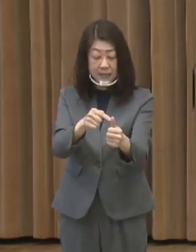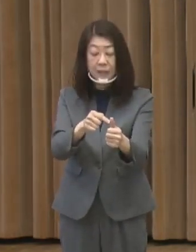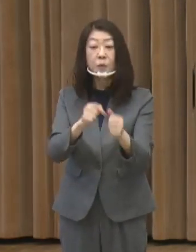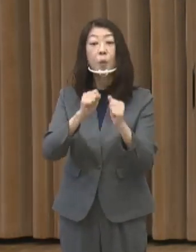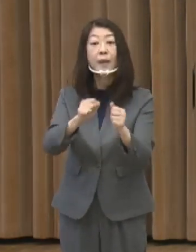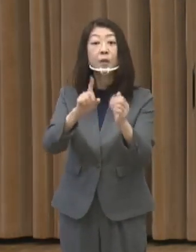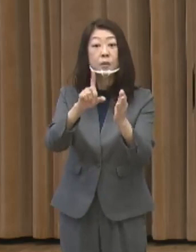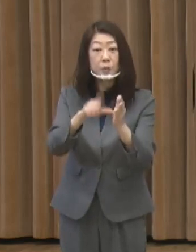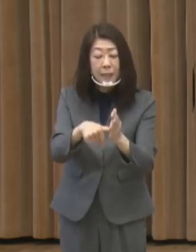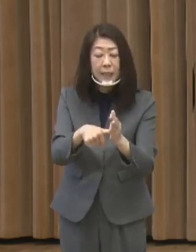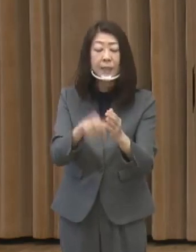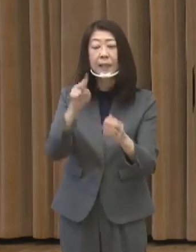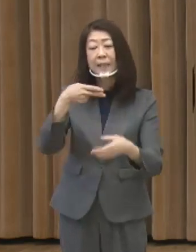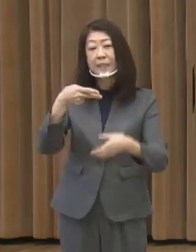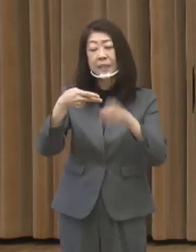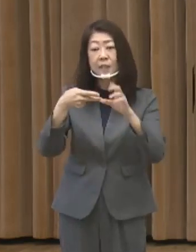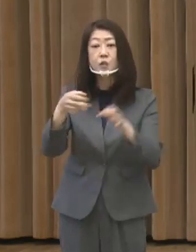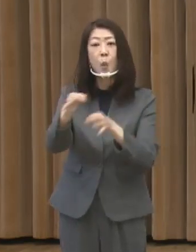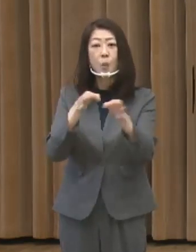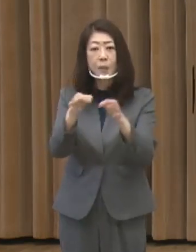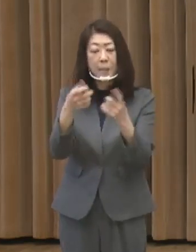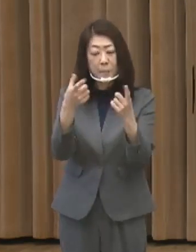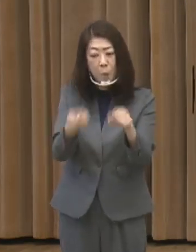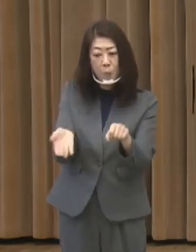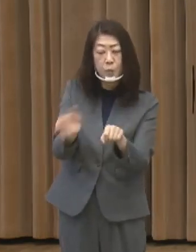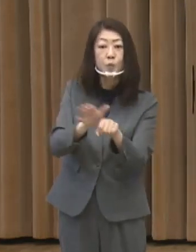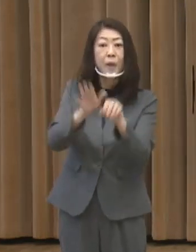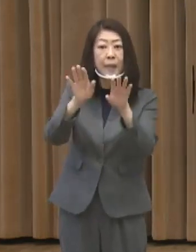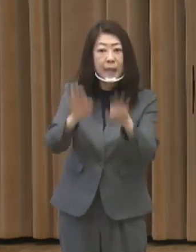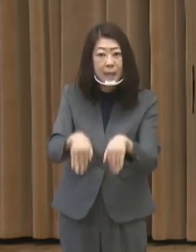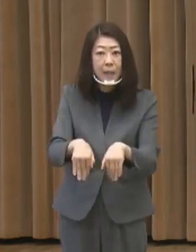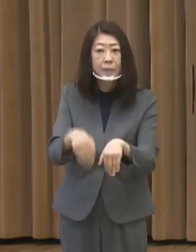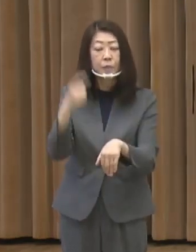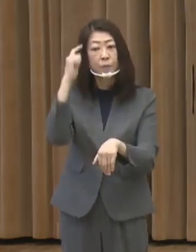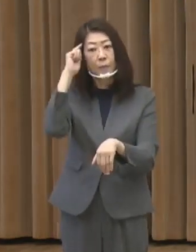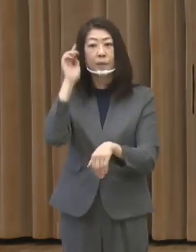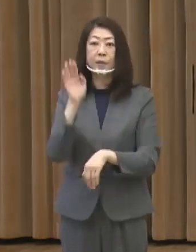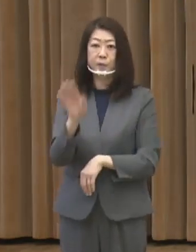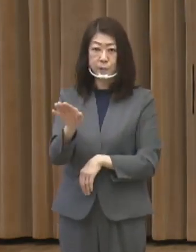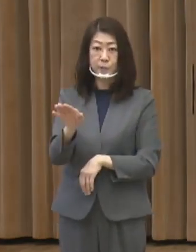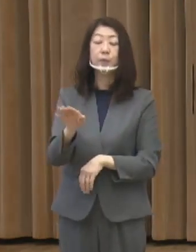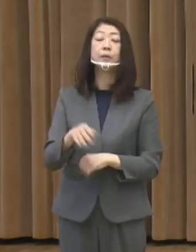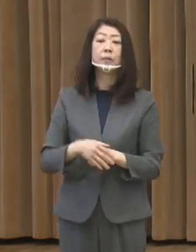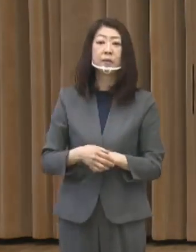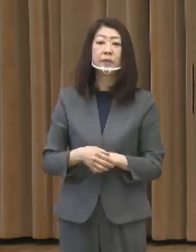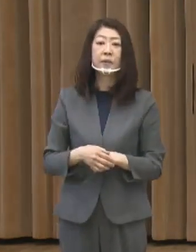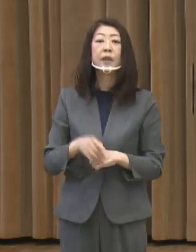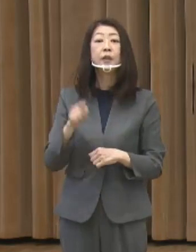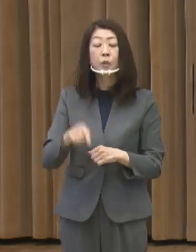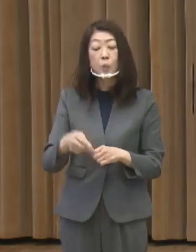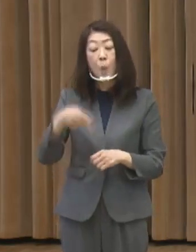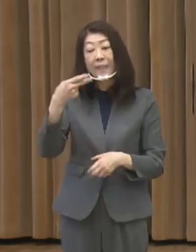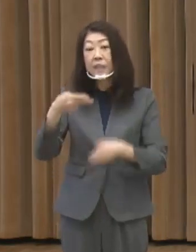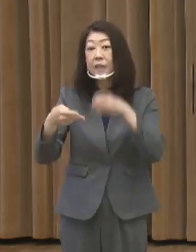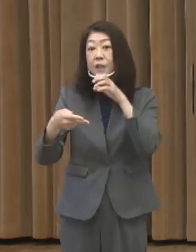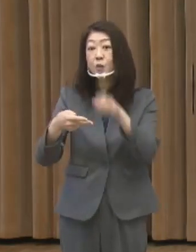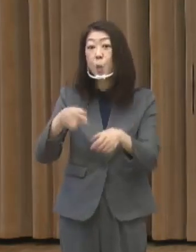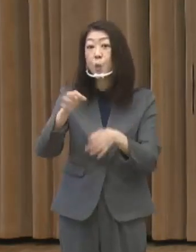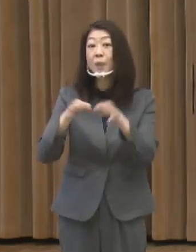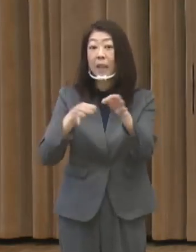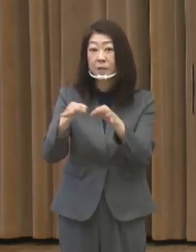にお考えをいただきたいというふうに思っています。で因果関係の方でありますけれ